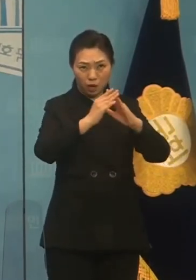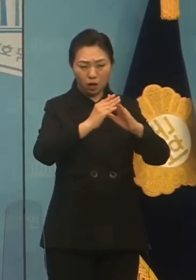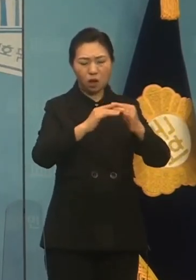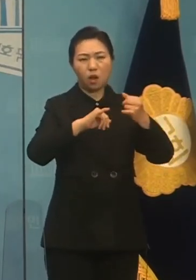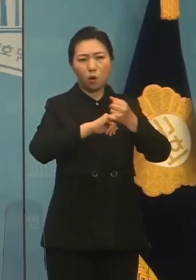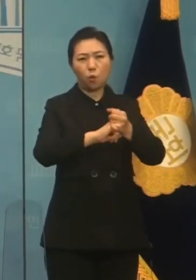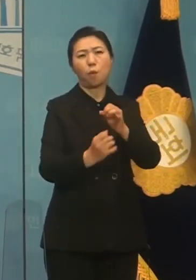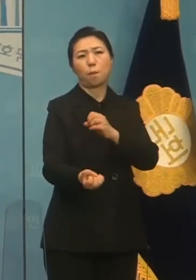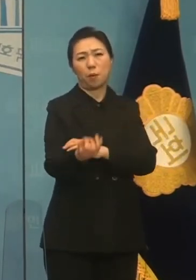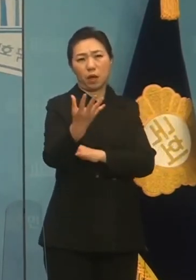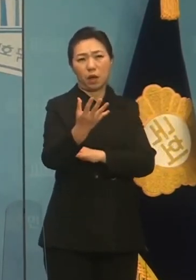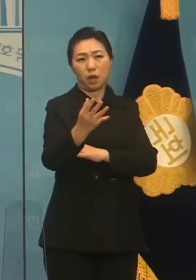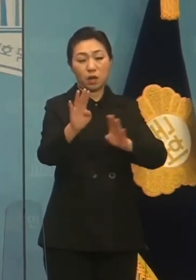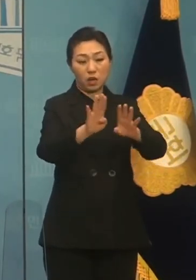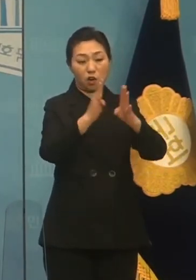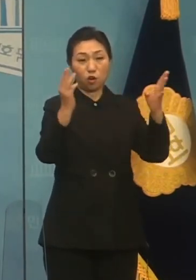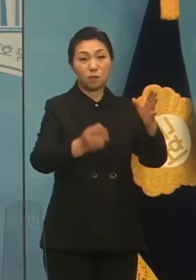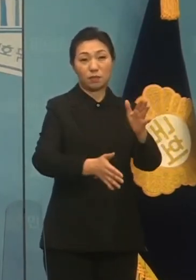연립시정을 완성하고